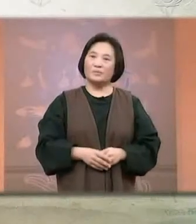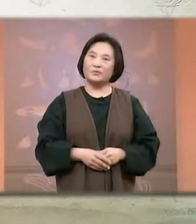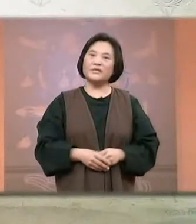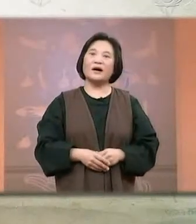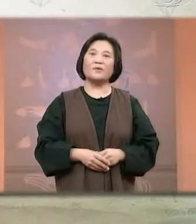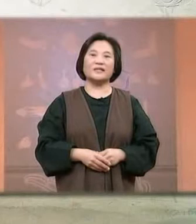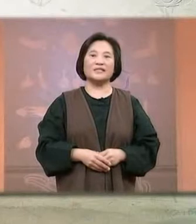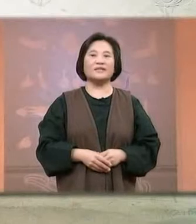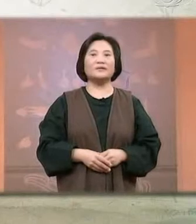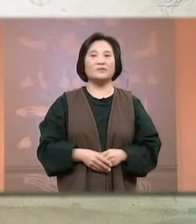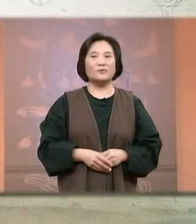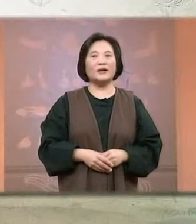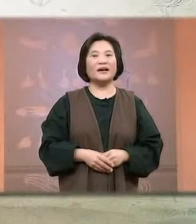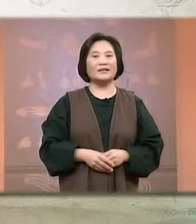菩萨广行无量意，